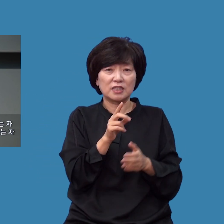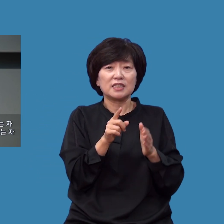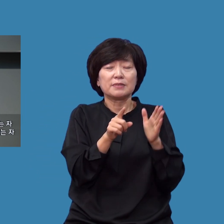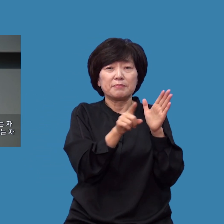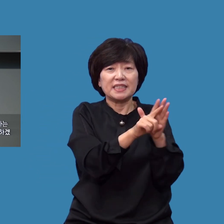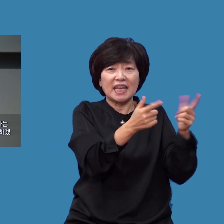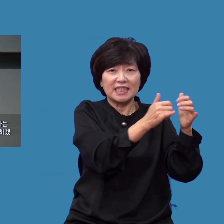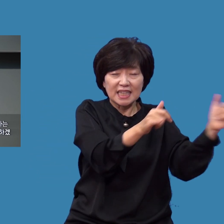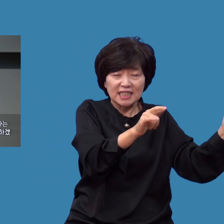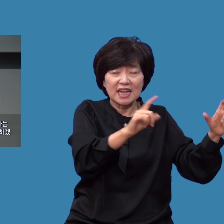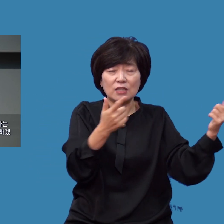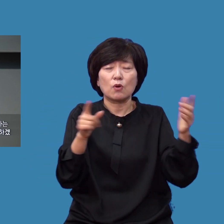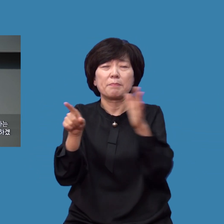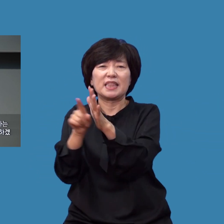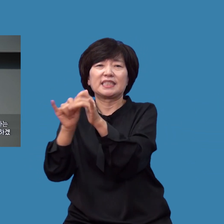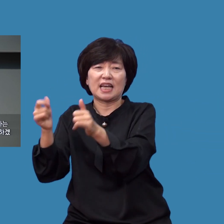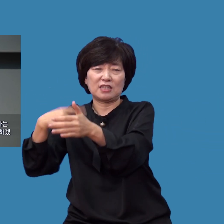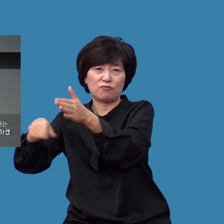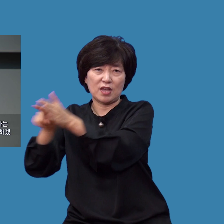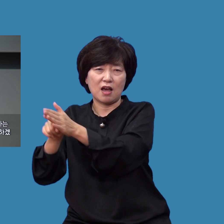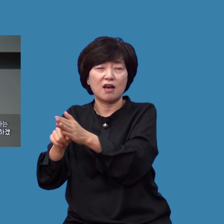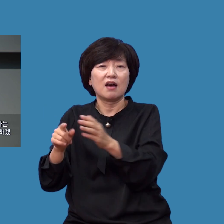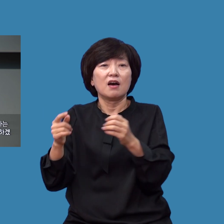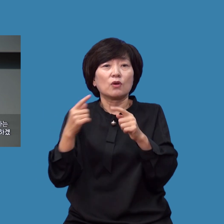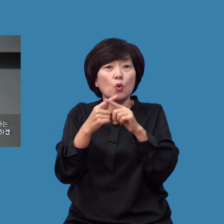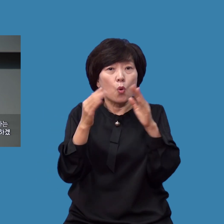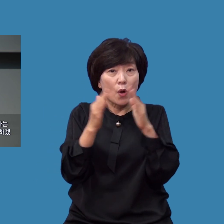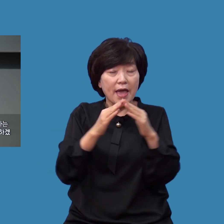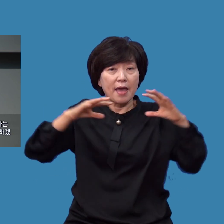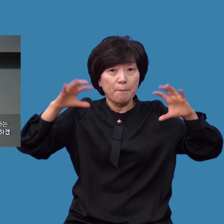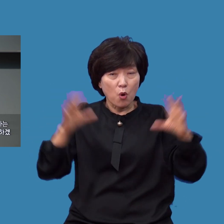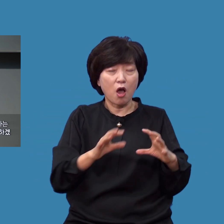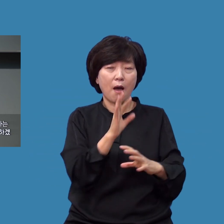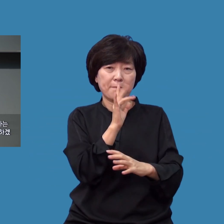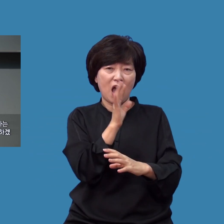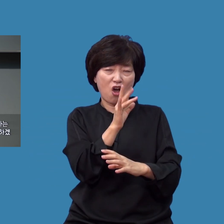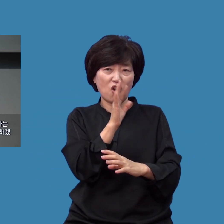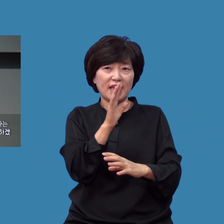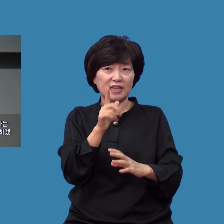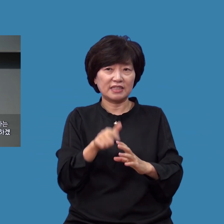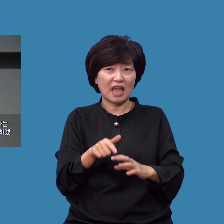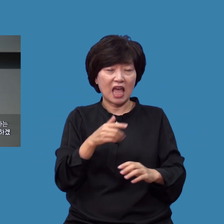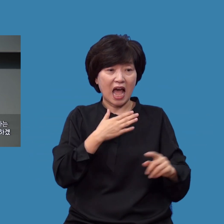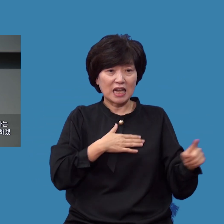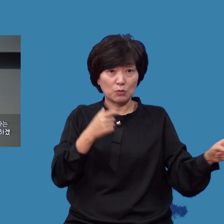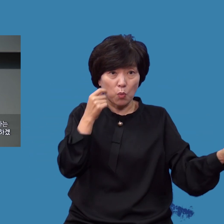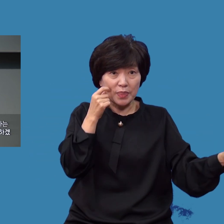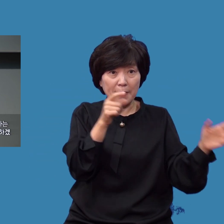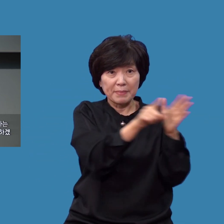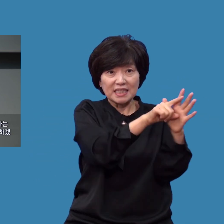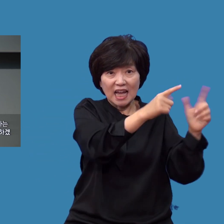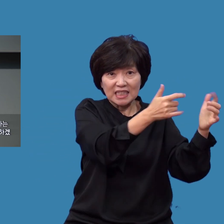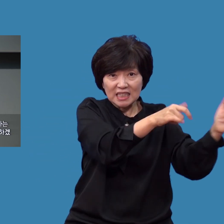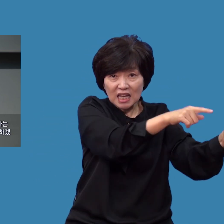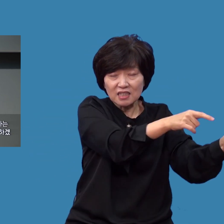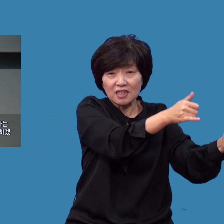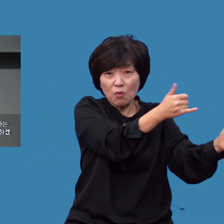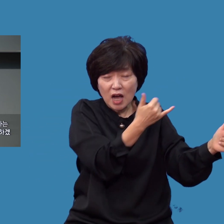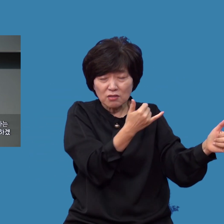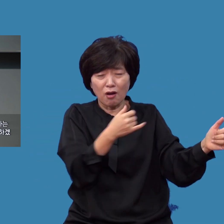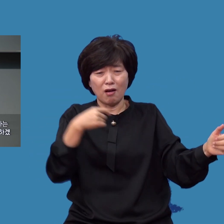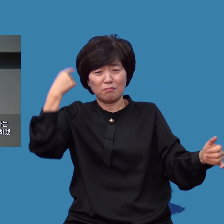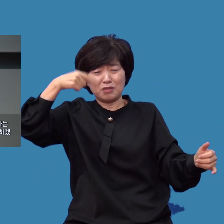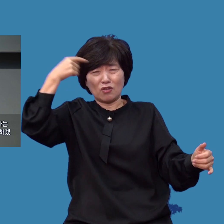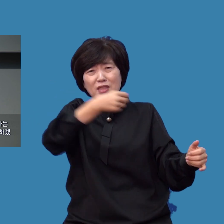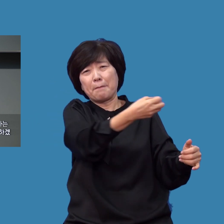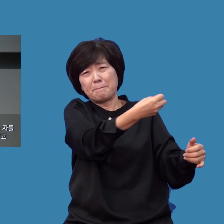자들을 위함이니라. 그러므로 온 교회가 함께 모여 다 방언으로 말하면 알지 못하는 자들이나 믿지 아니하는 자들이 들어와서 너희를